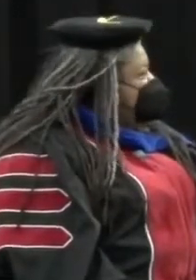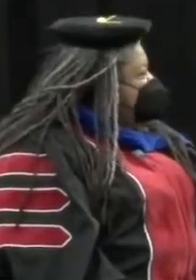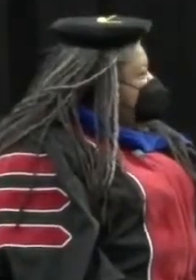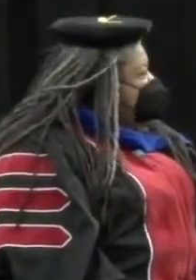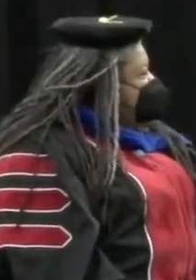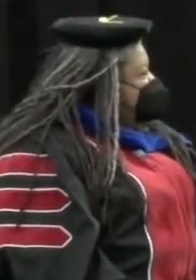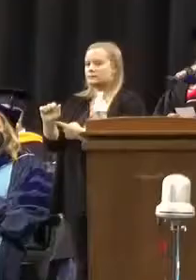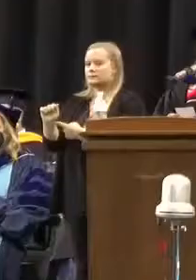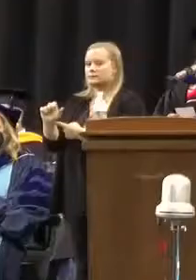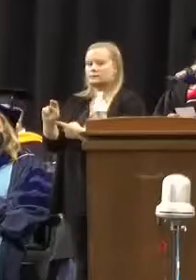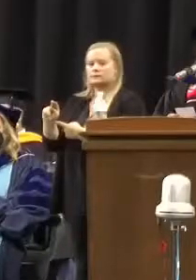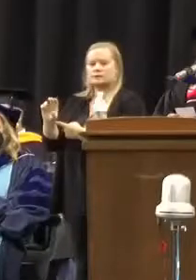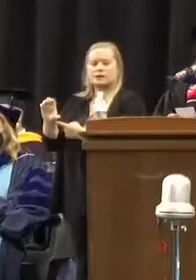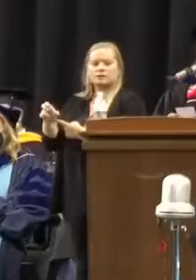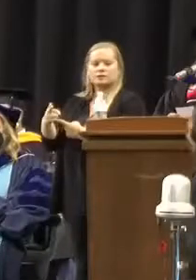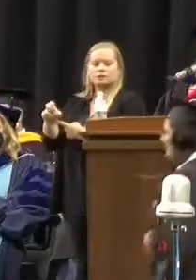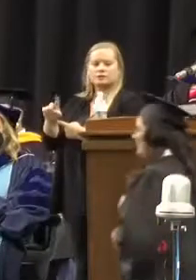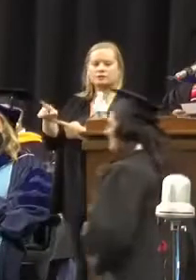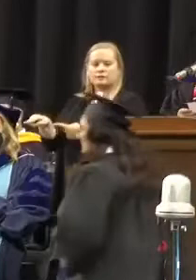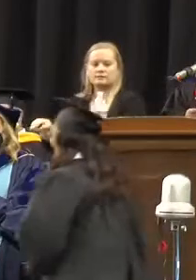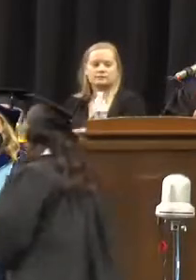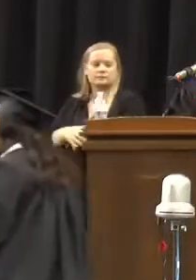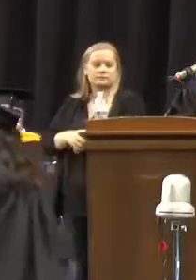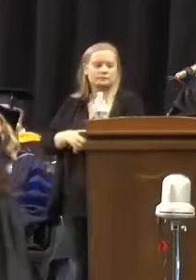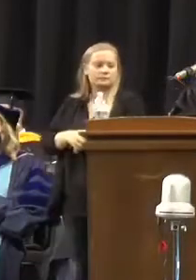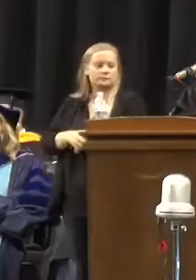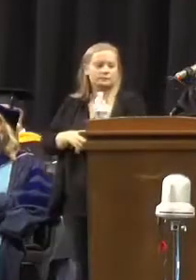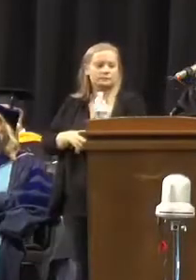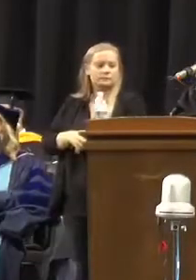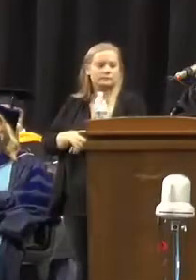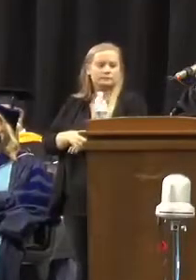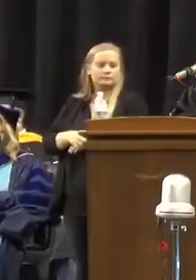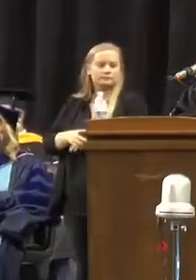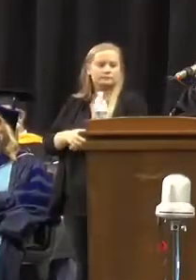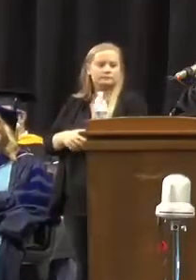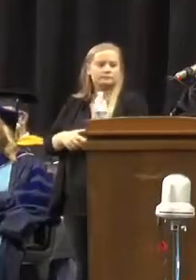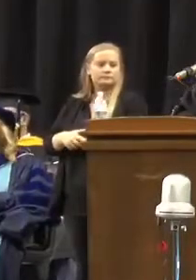Mia Celeste Sanchez.